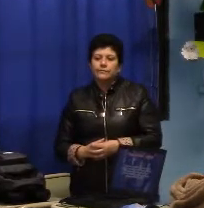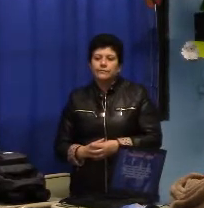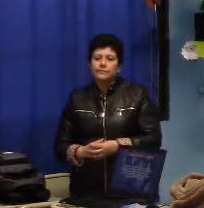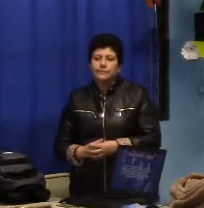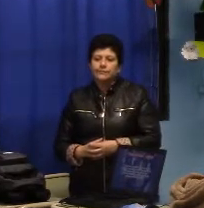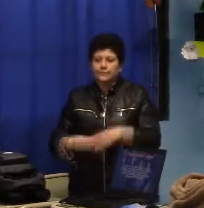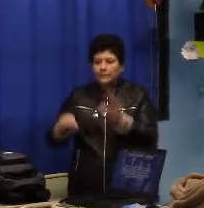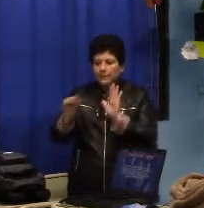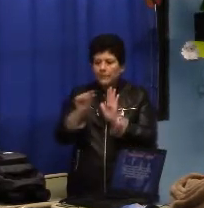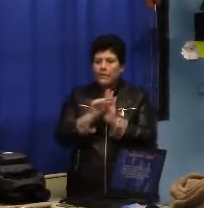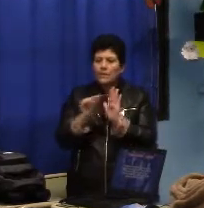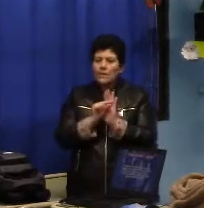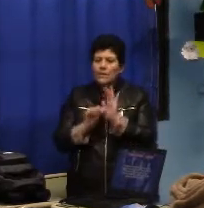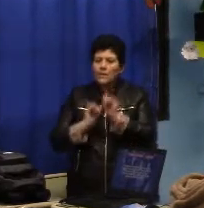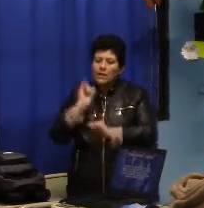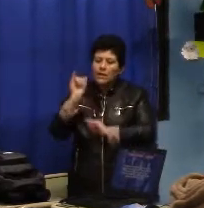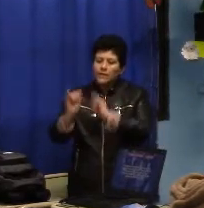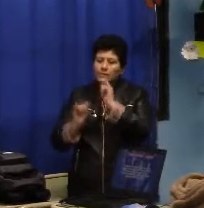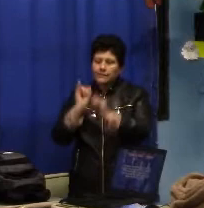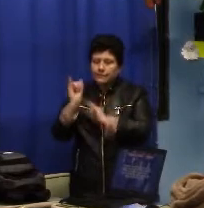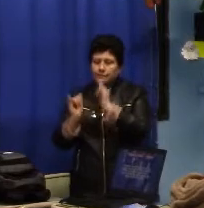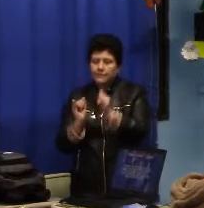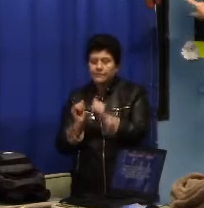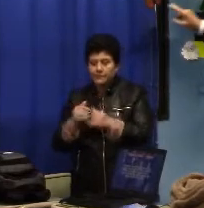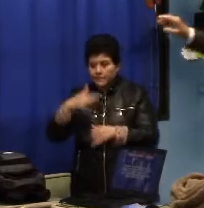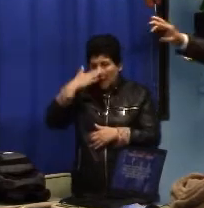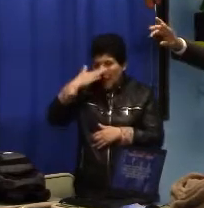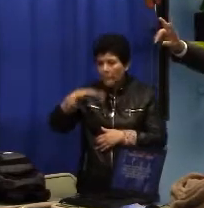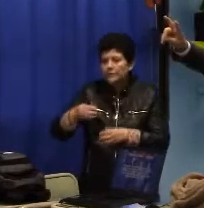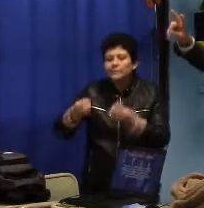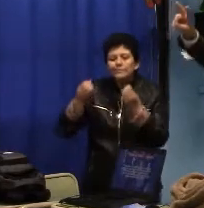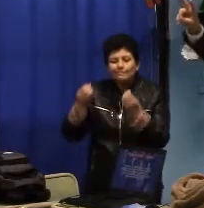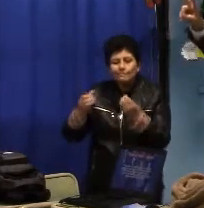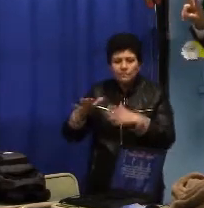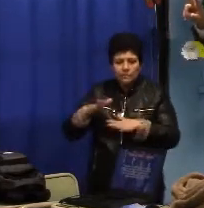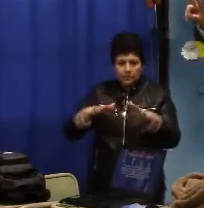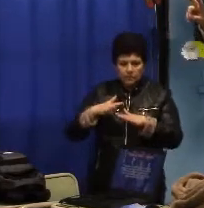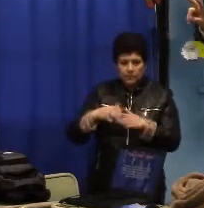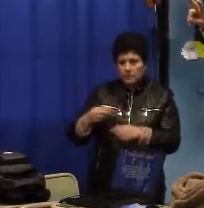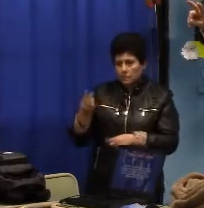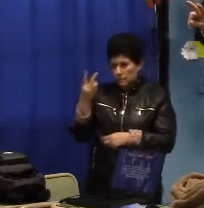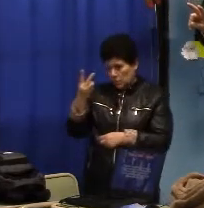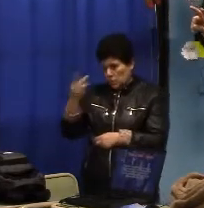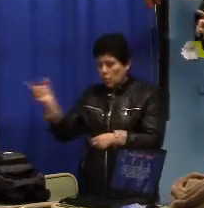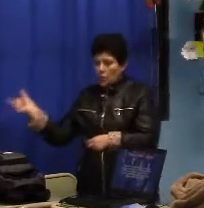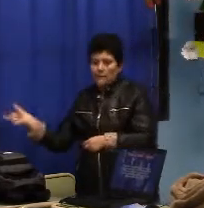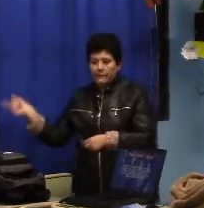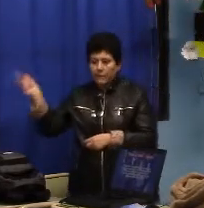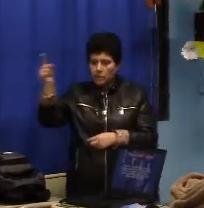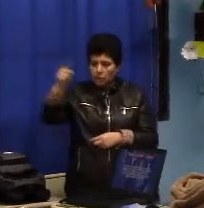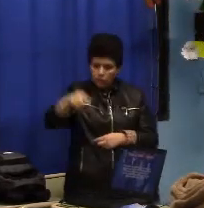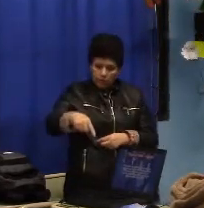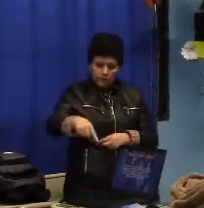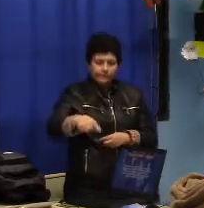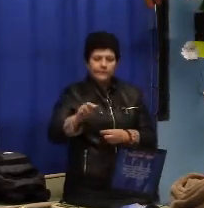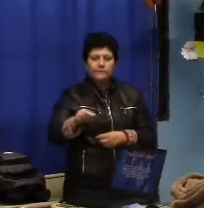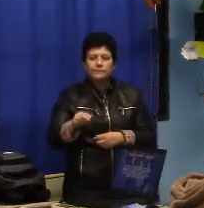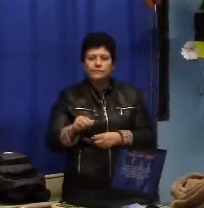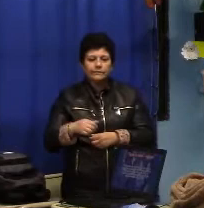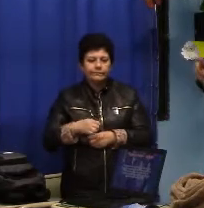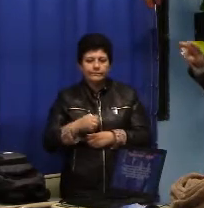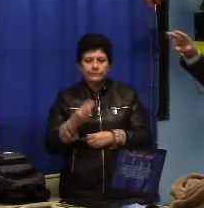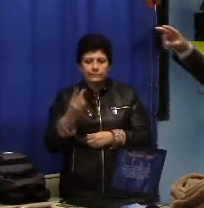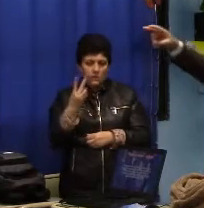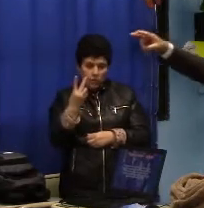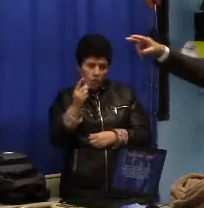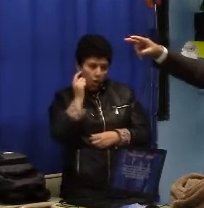Y el versículo dice que después de eso vinieron dos hombres de Chipre y empezaron a predicar a